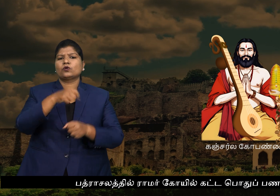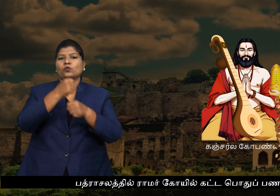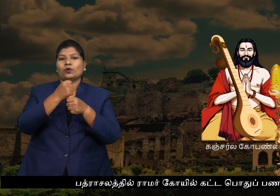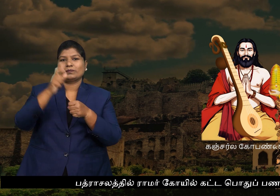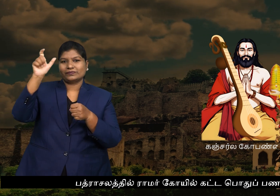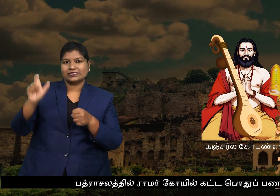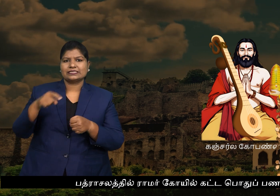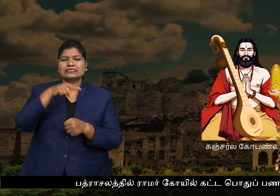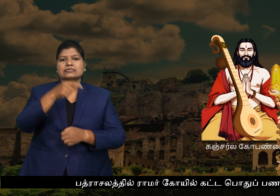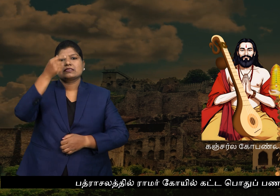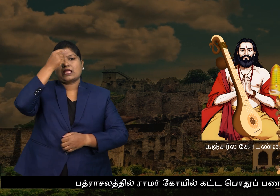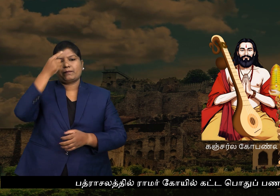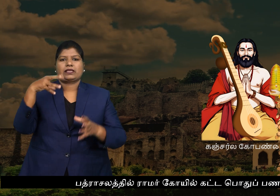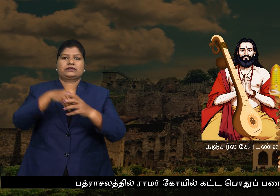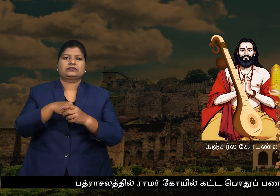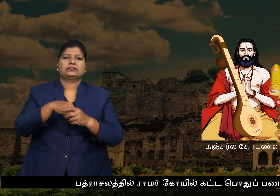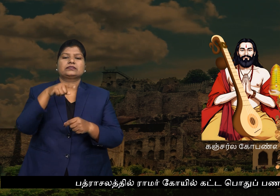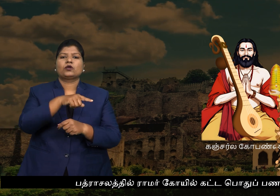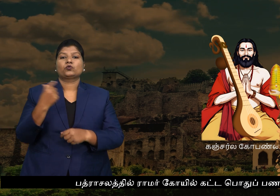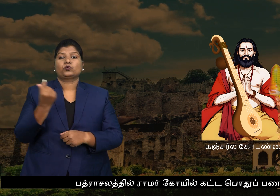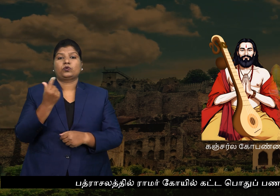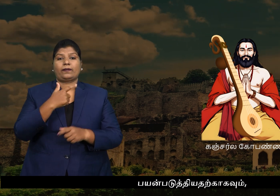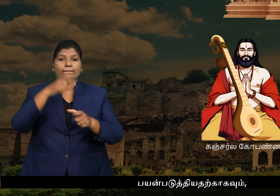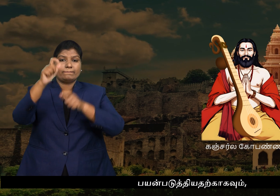பத்ராச்சலத்தில் ராமர் கோயில் கட்ட பொது பணத்தை